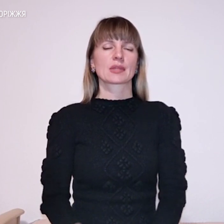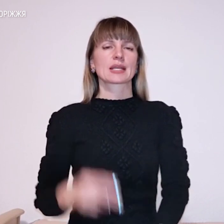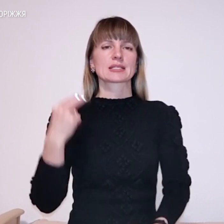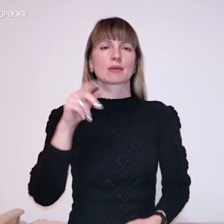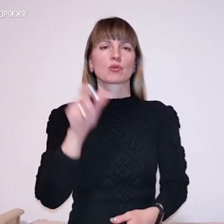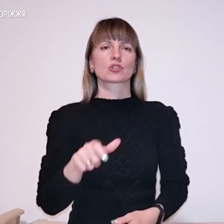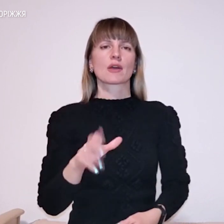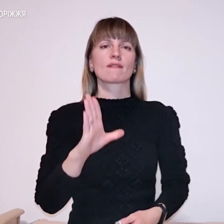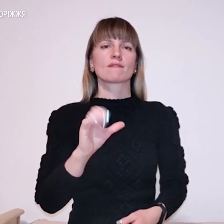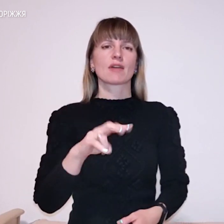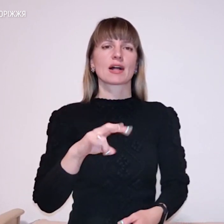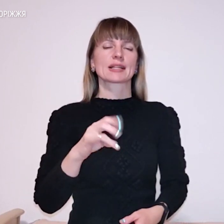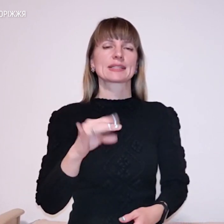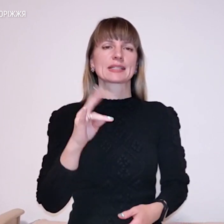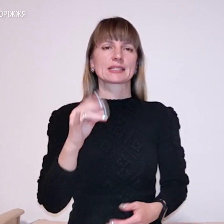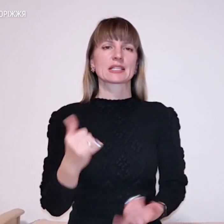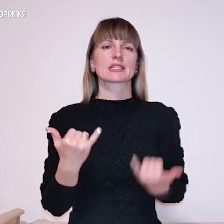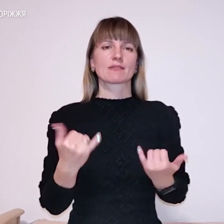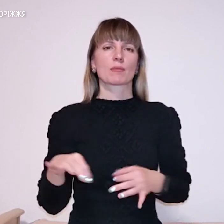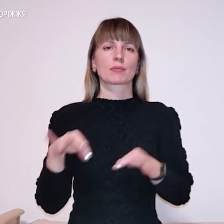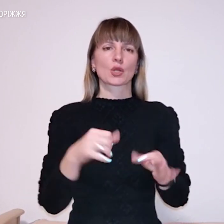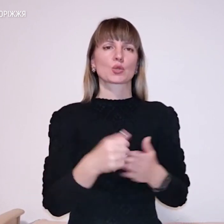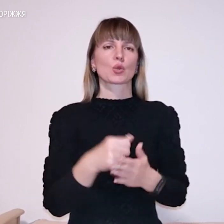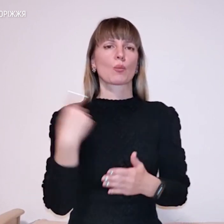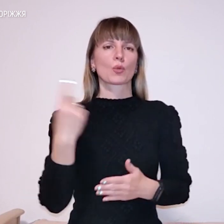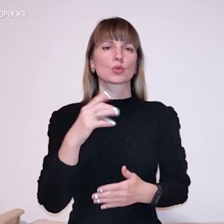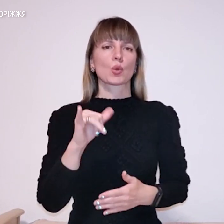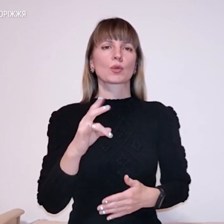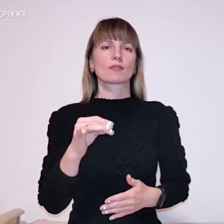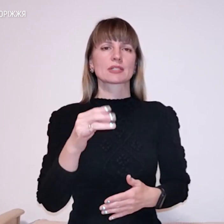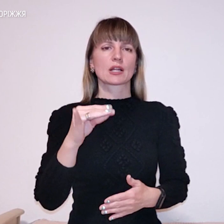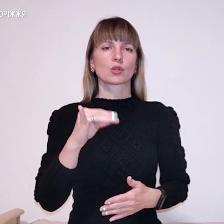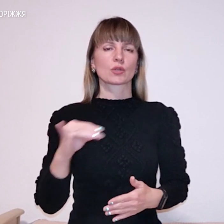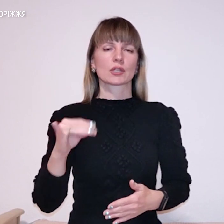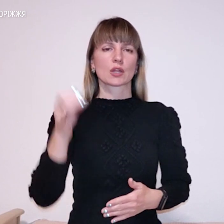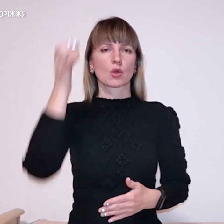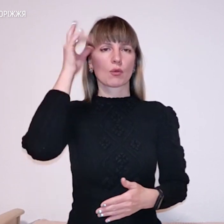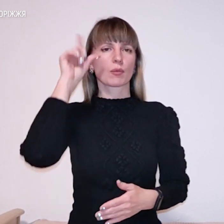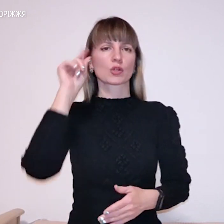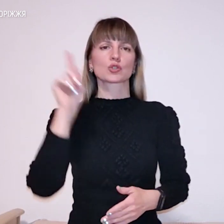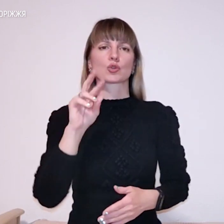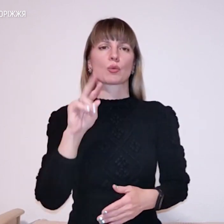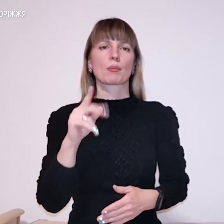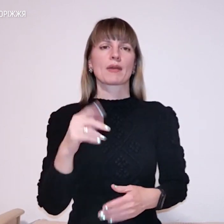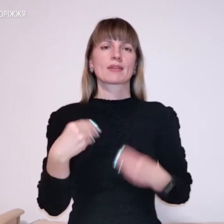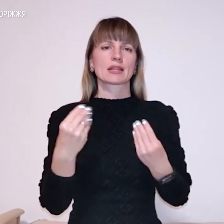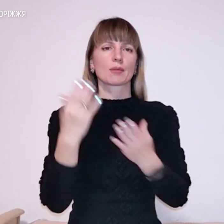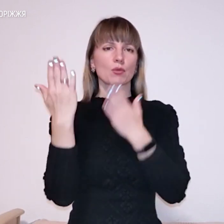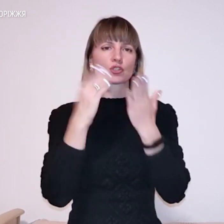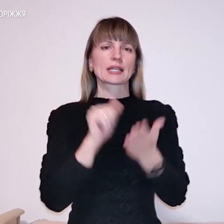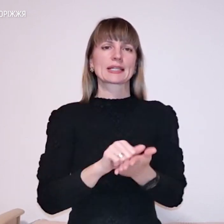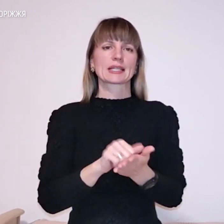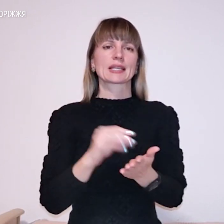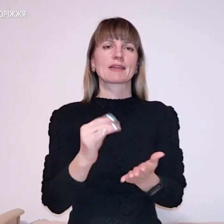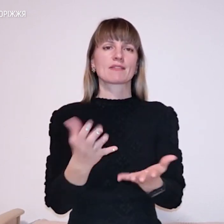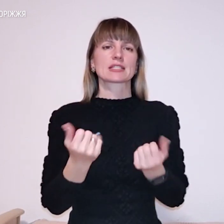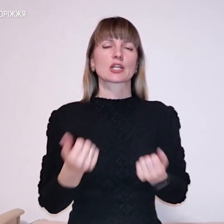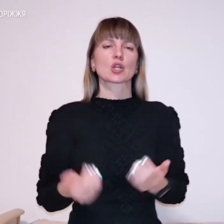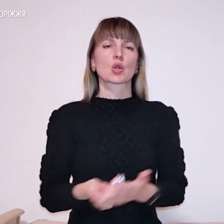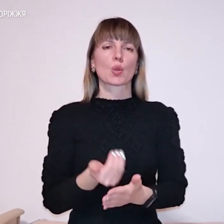Запоріжанка Валентина сьогодні приїхала до обласної універсальної наукової бібліотеки, аби віддати прочитані книги та взяти нові. Каже,